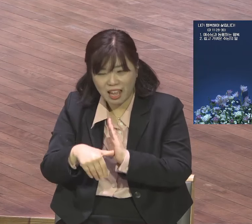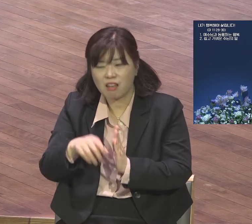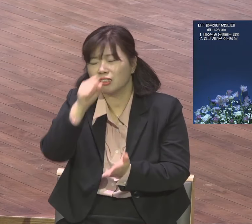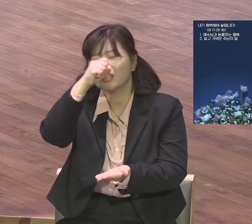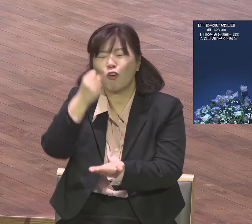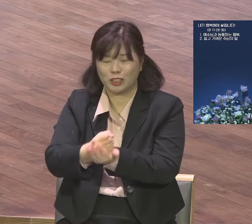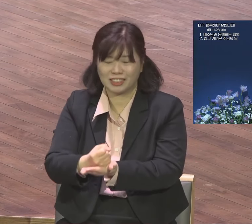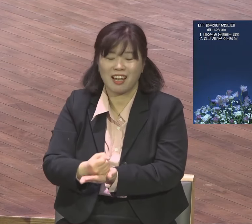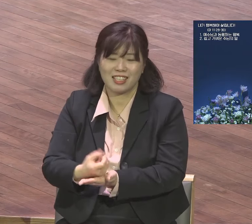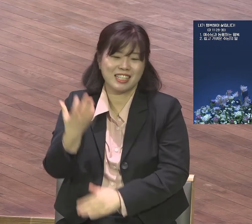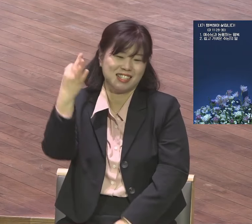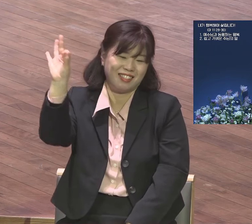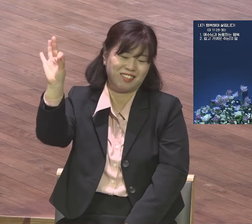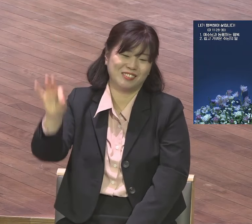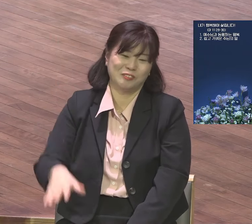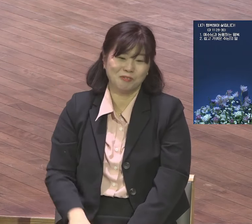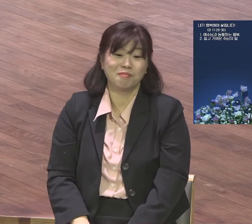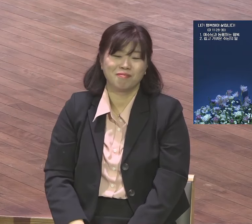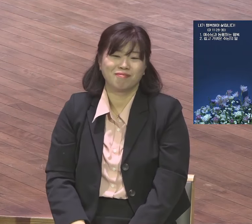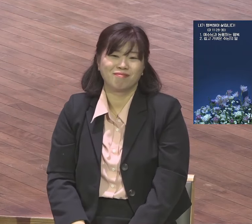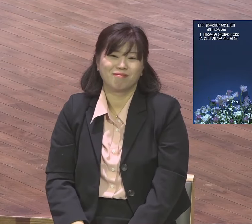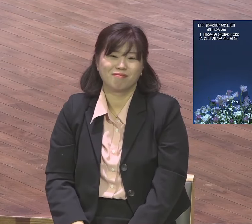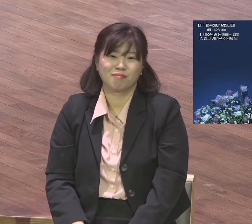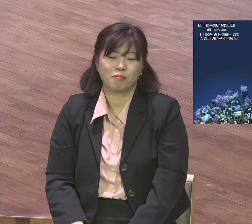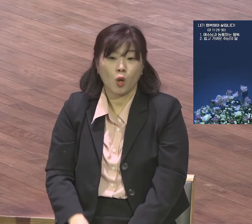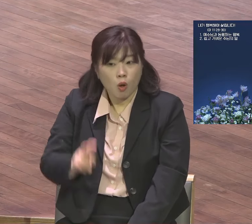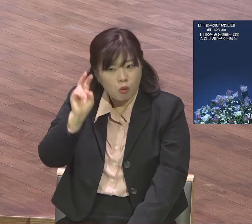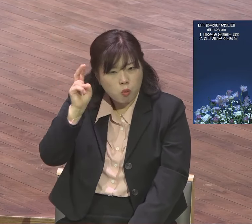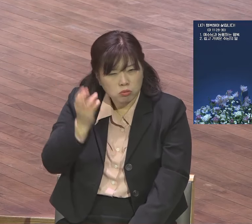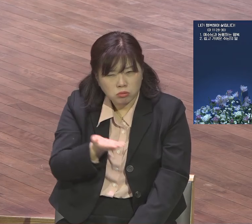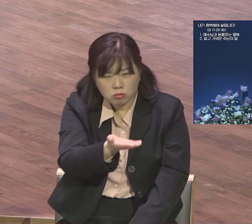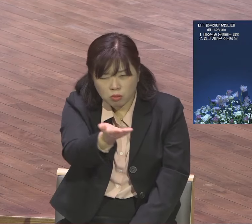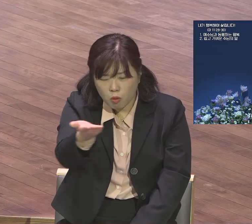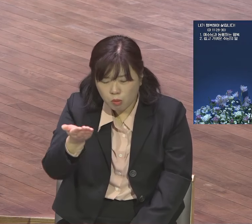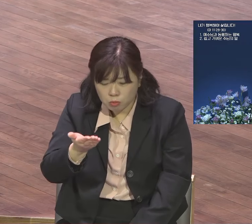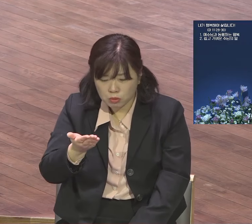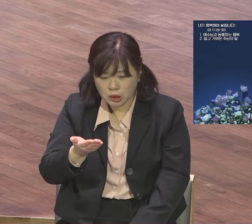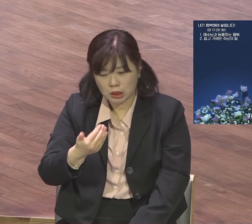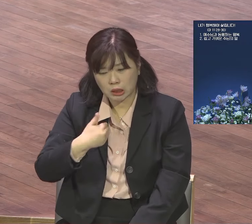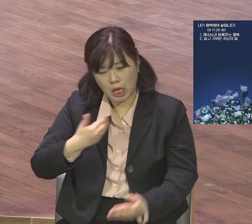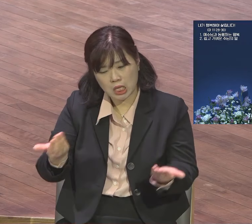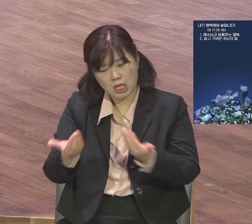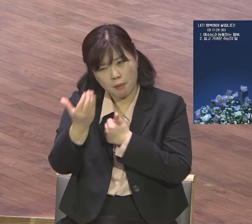우리 성도님들 가운데 직분이 혹이라도 무겁게 느껴지시는 분이 계십니까?